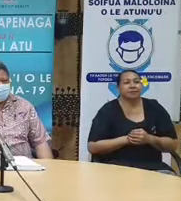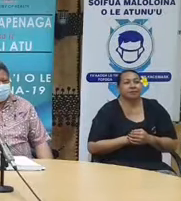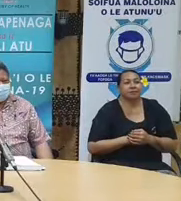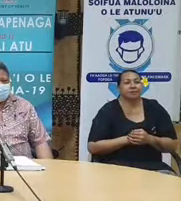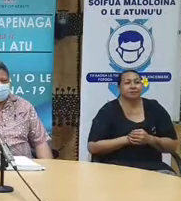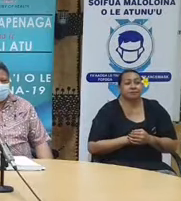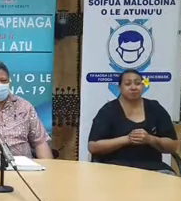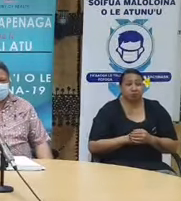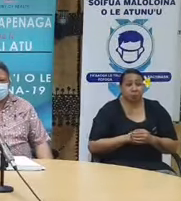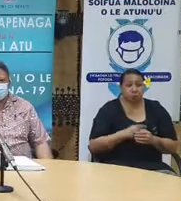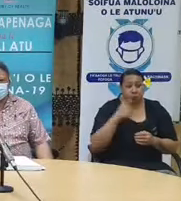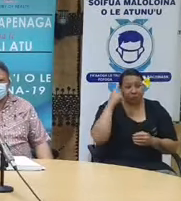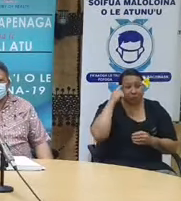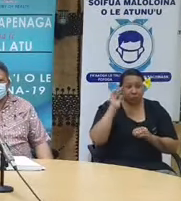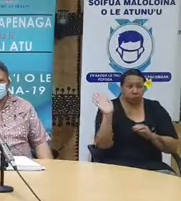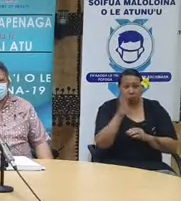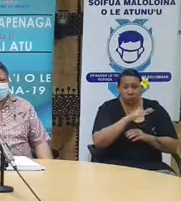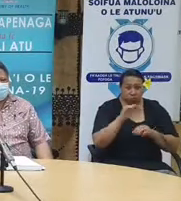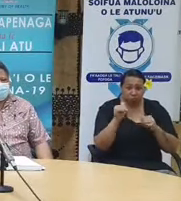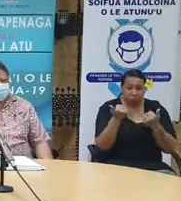ia manatu a uma